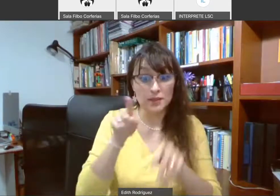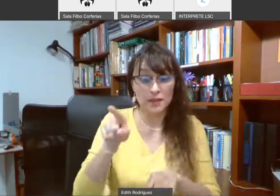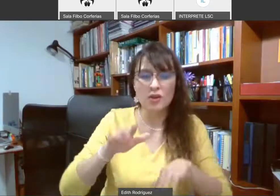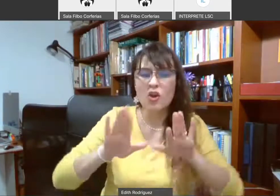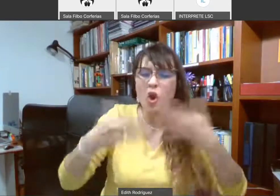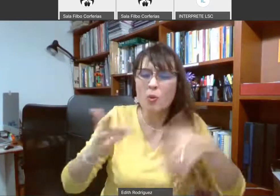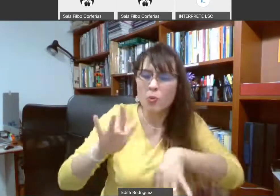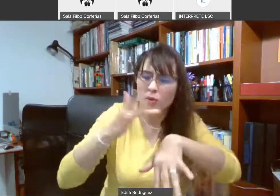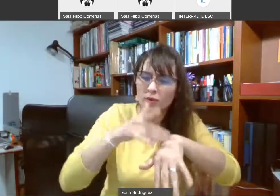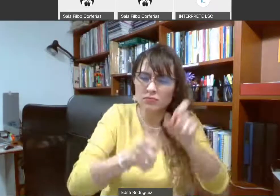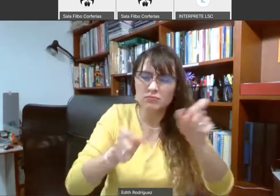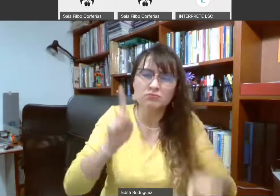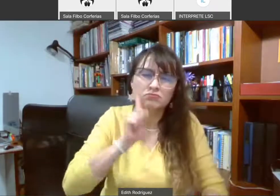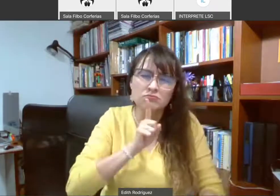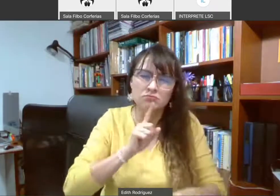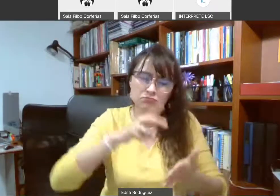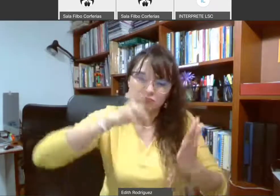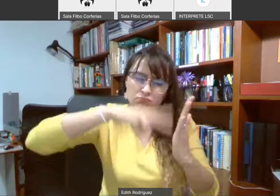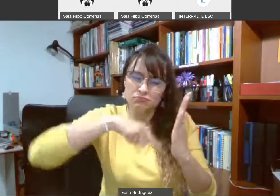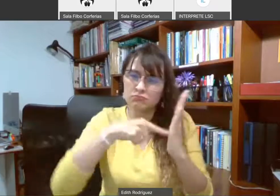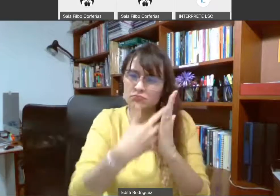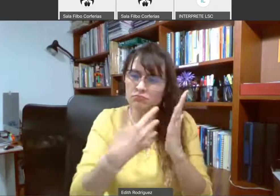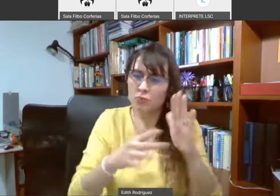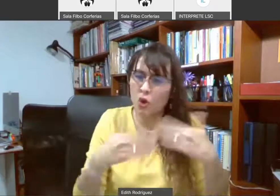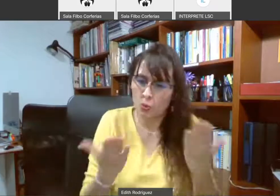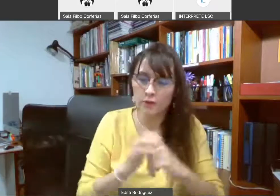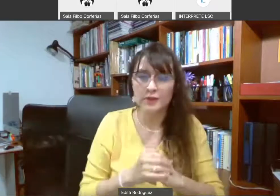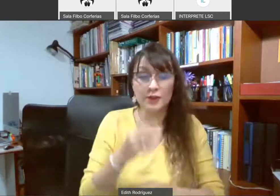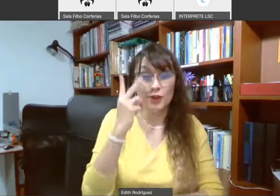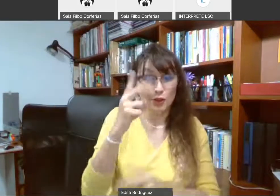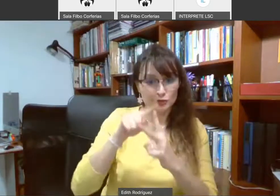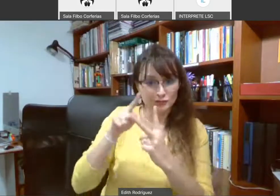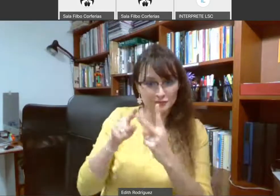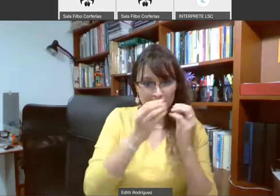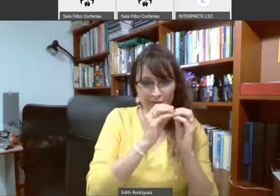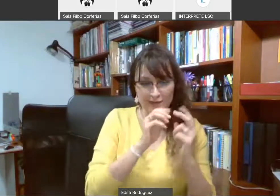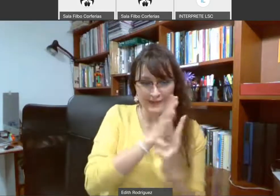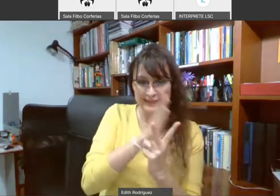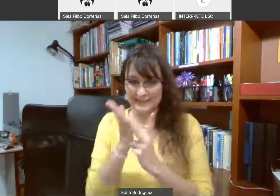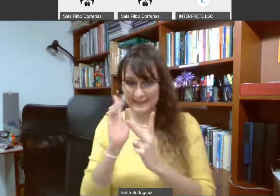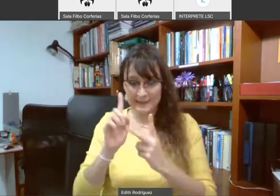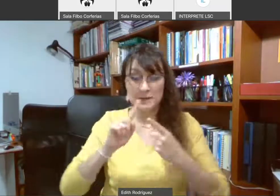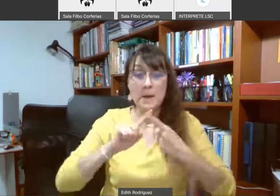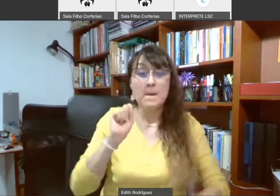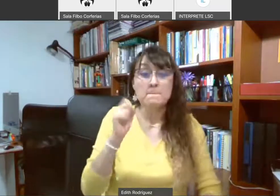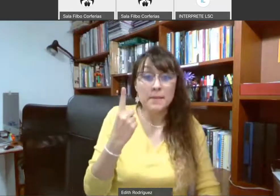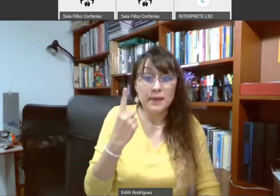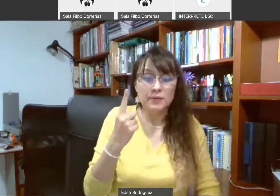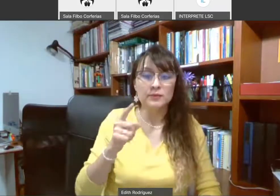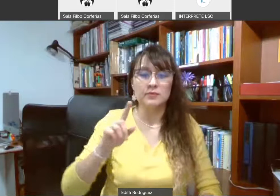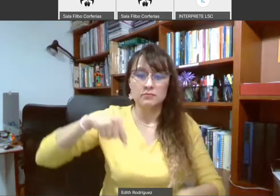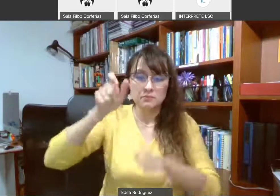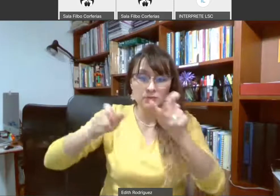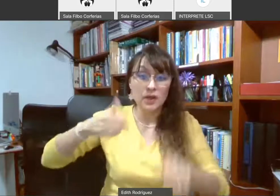Bien, tenemos dos formas. Esa pregunta es muy importante de cómo motivar la lectura en los estudiantes sordos o en las personas